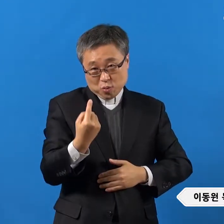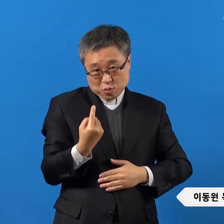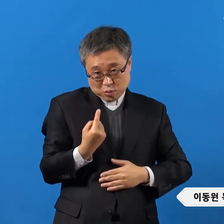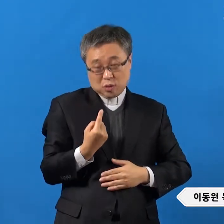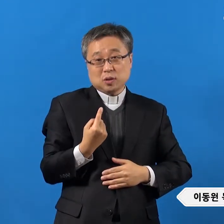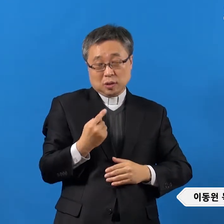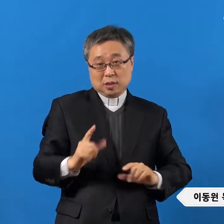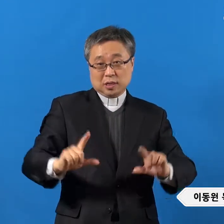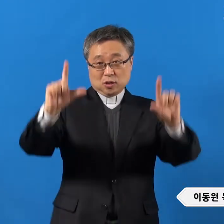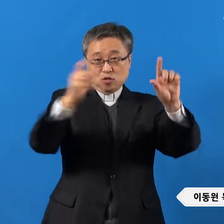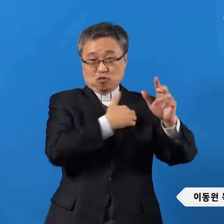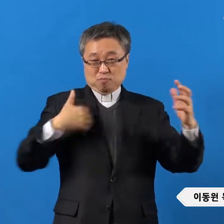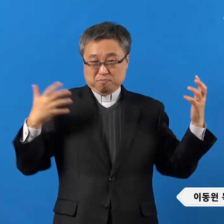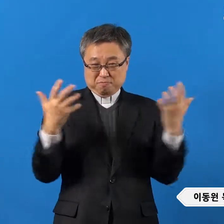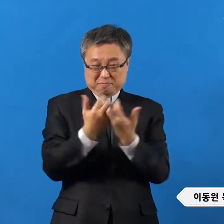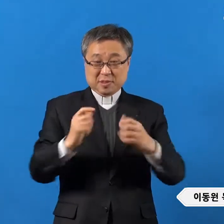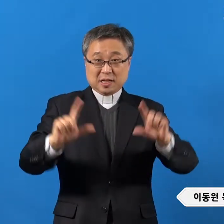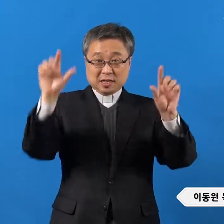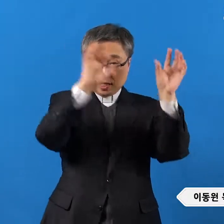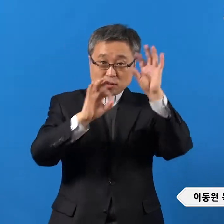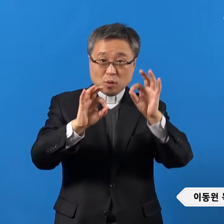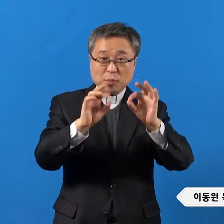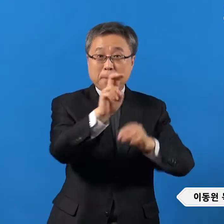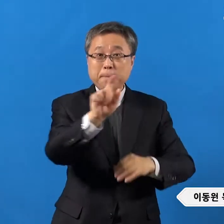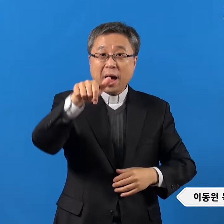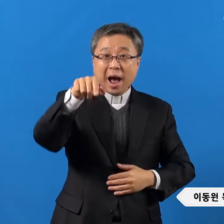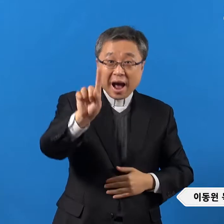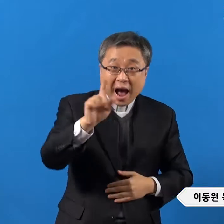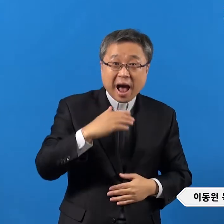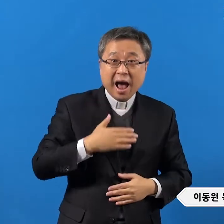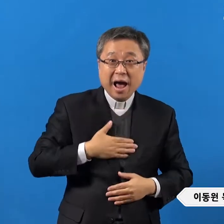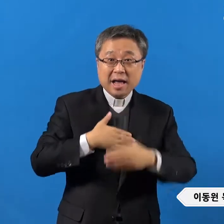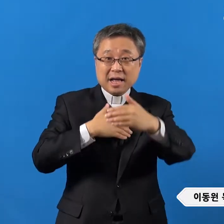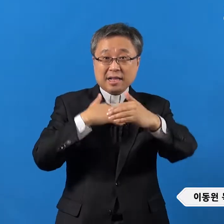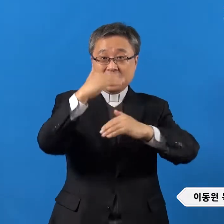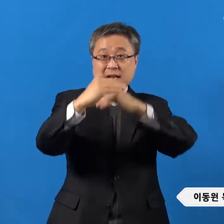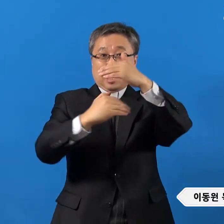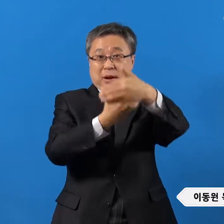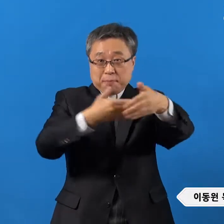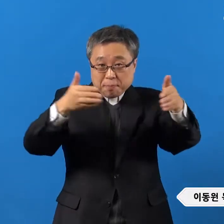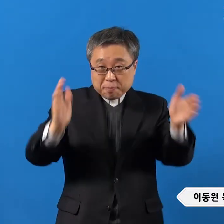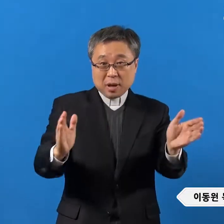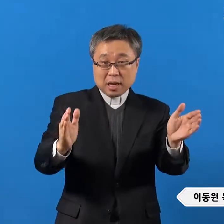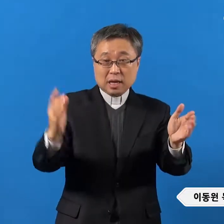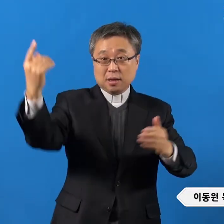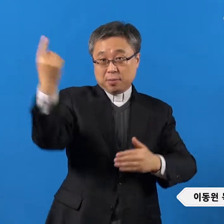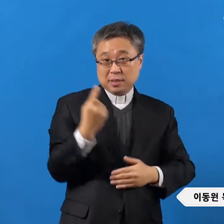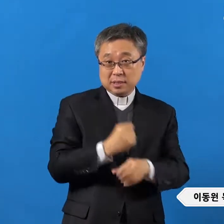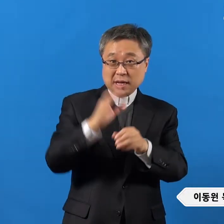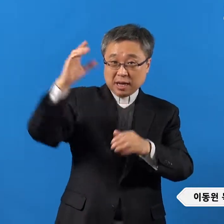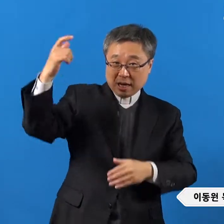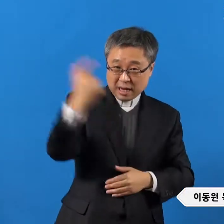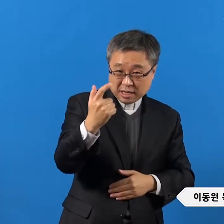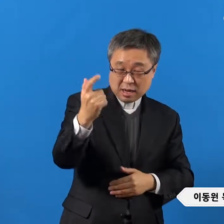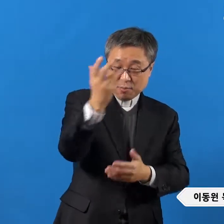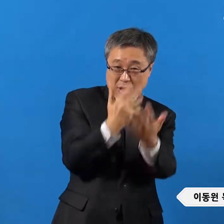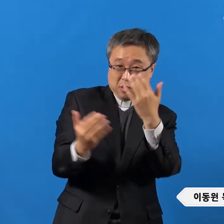보면 성령이 마가의 다락방에 임하실 때 강력한 바람과 함께 그 다음에 불이